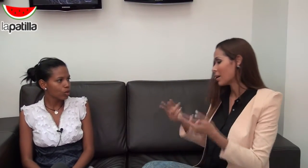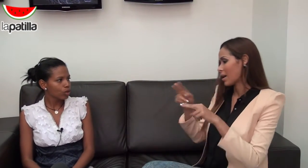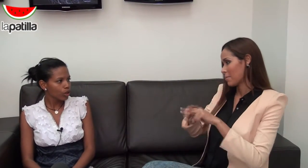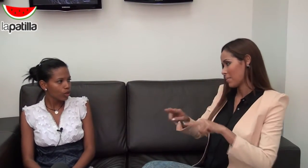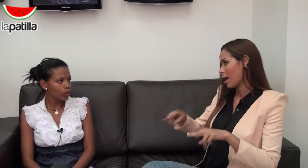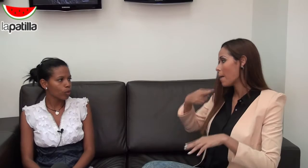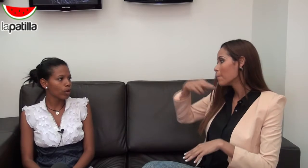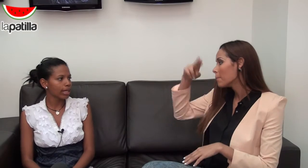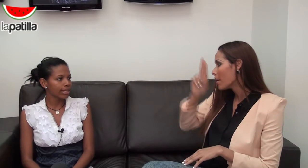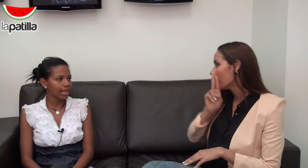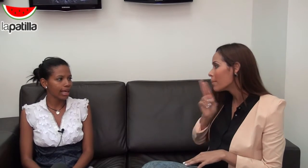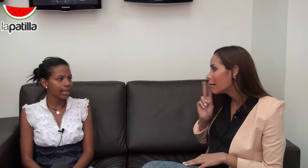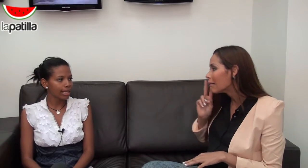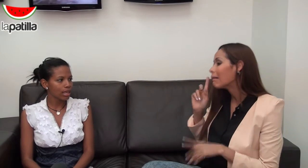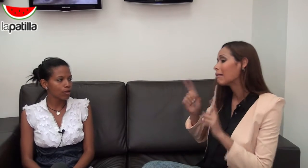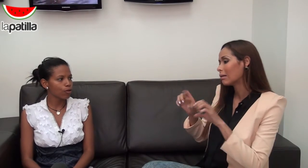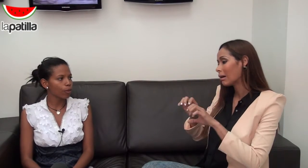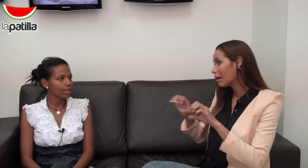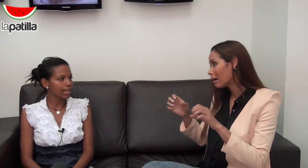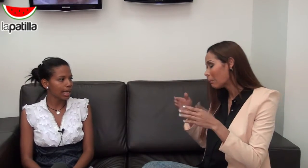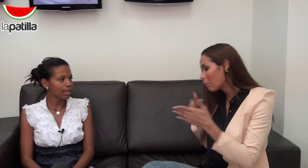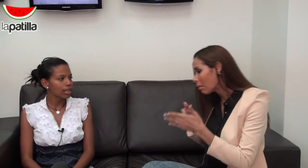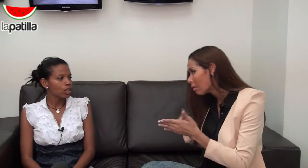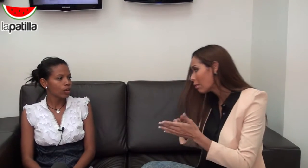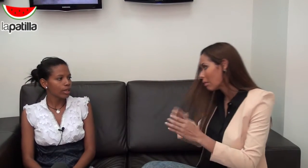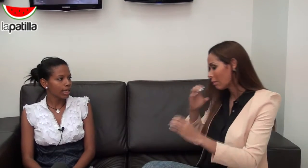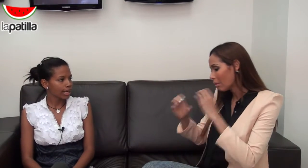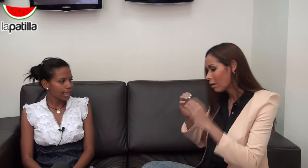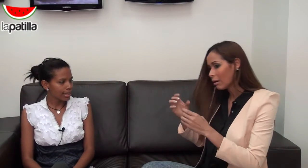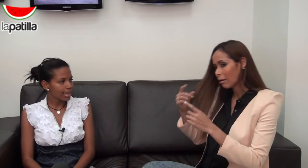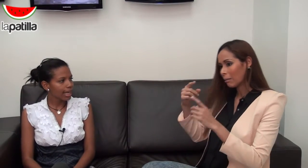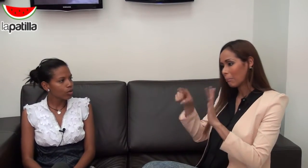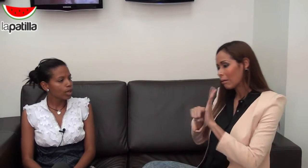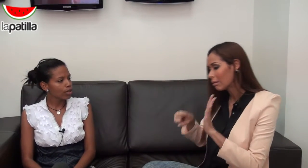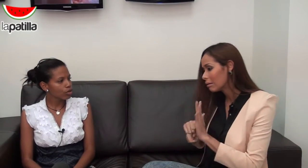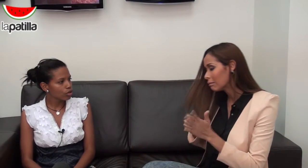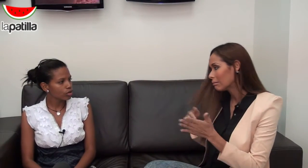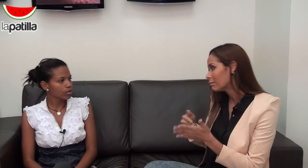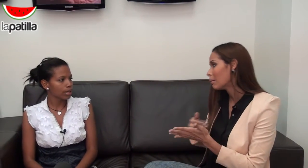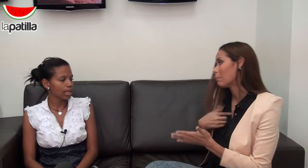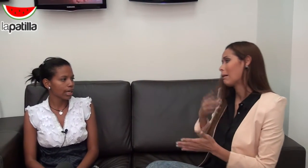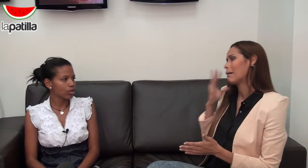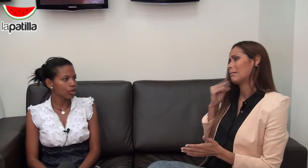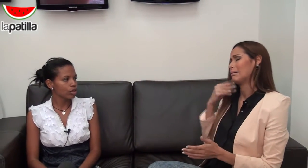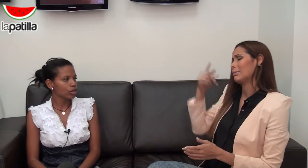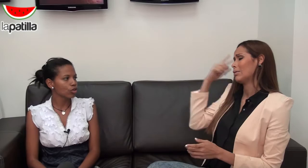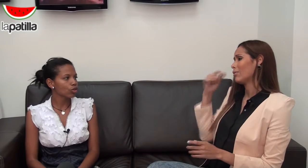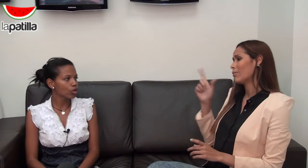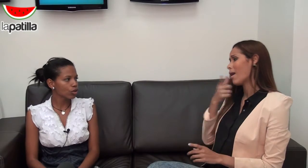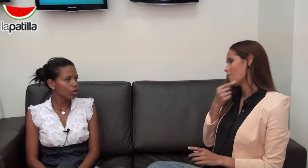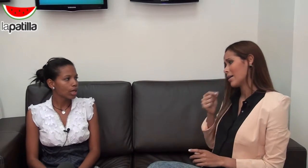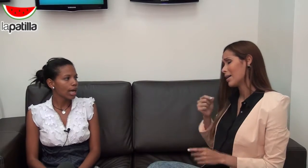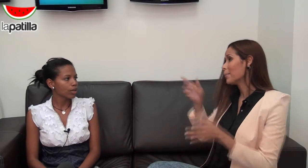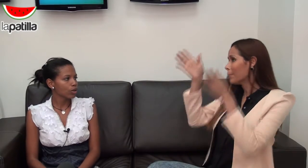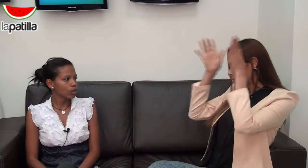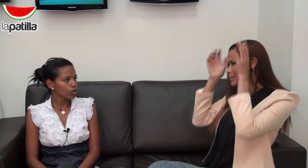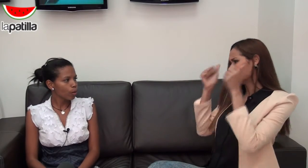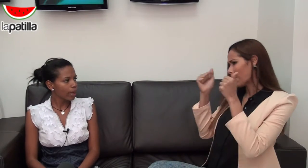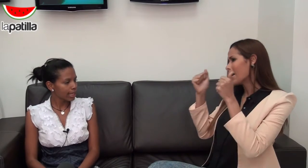surgió con la idea de fomentar lo que es la educación, en el caso de los niños sordos, ayudando a sus padres